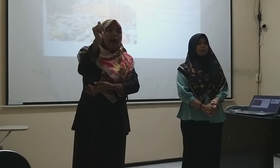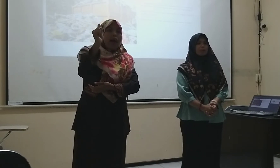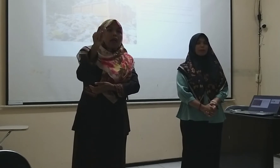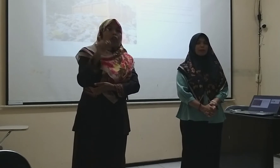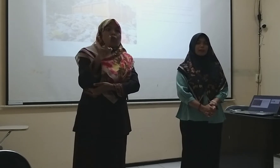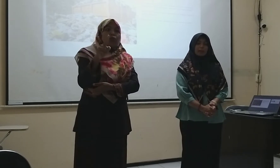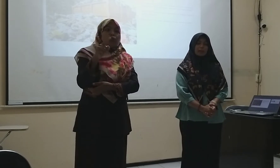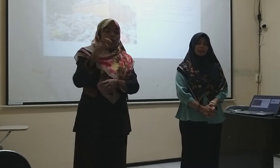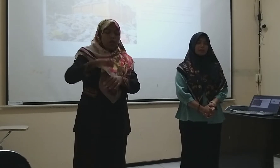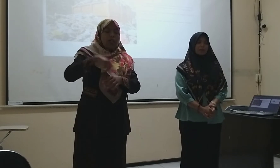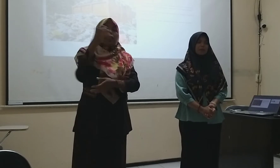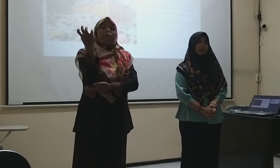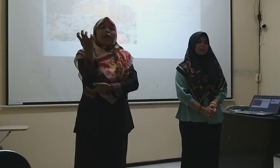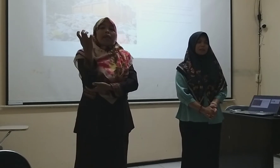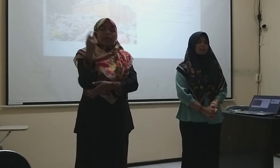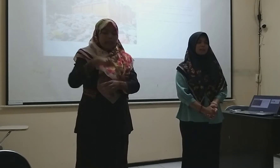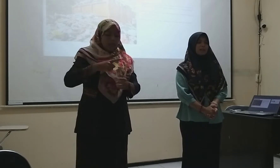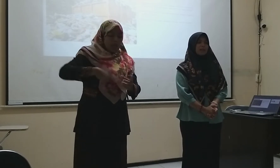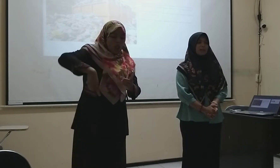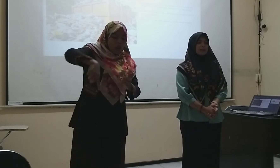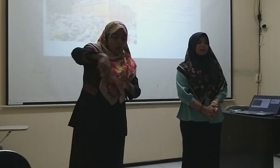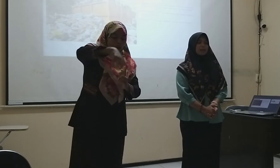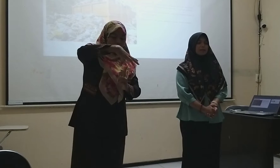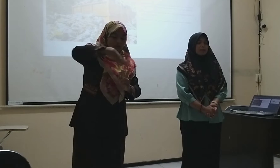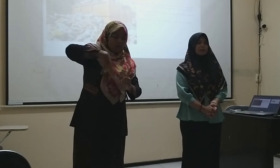timbul sebuah penyakit, kemudian